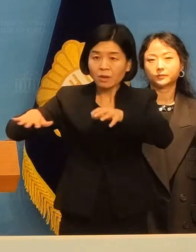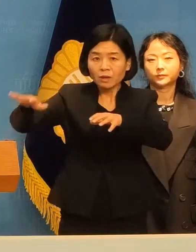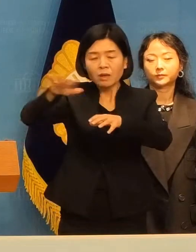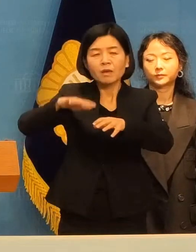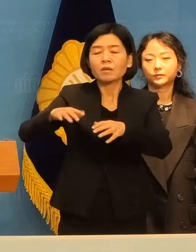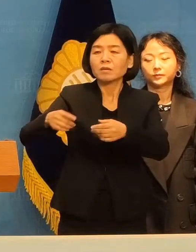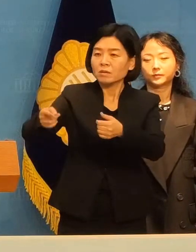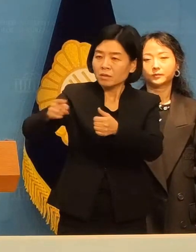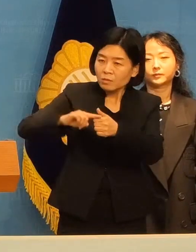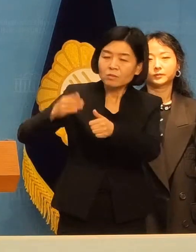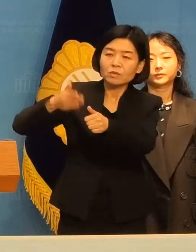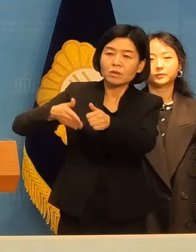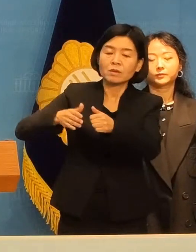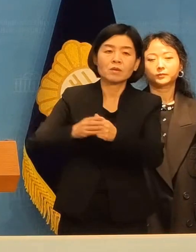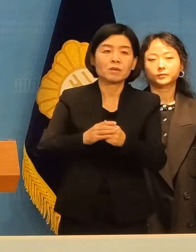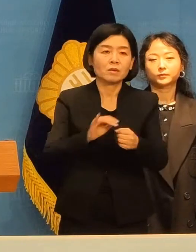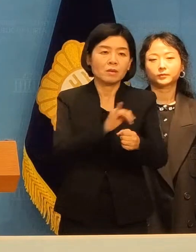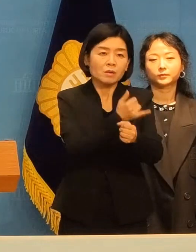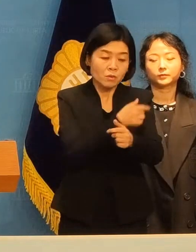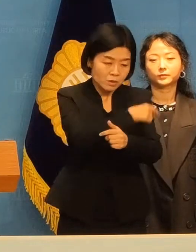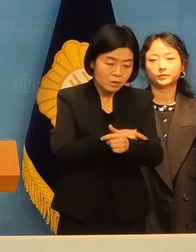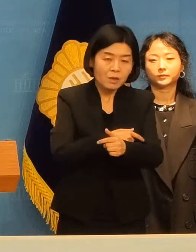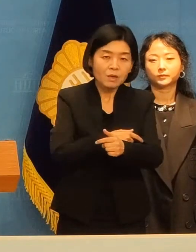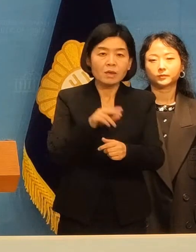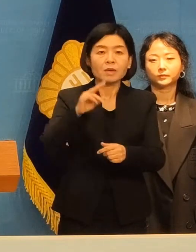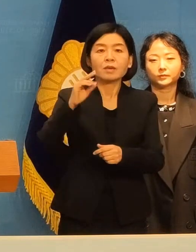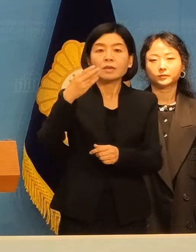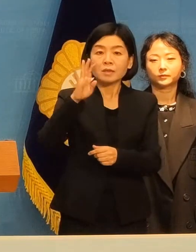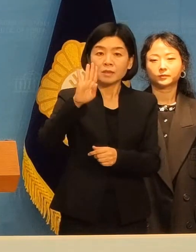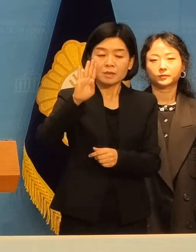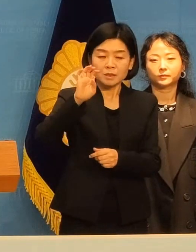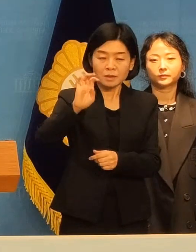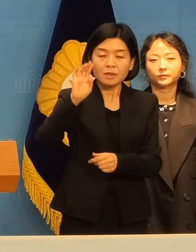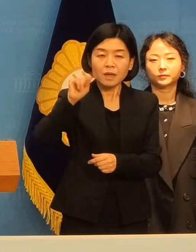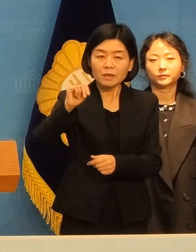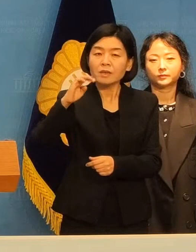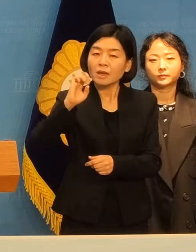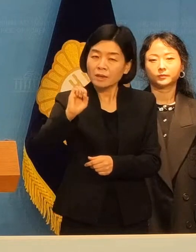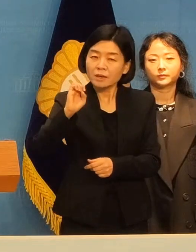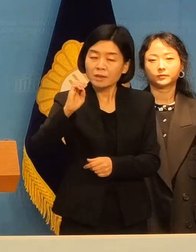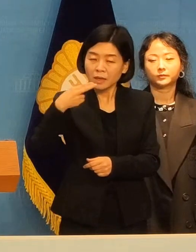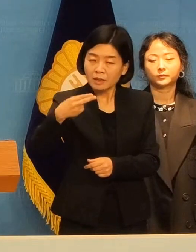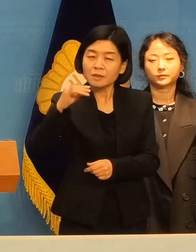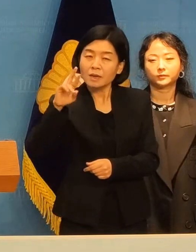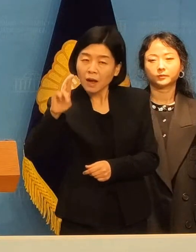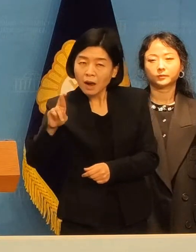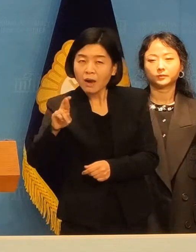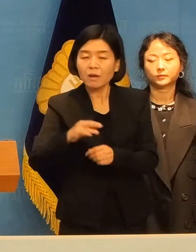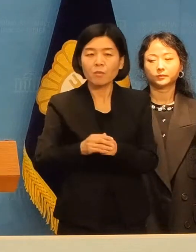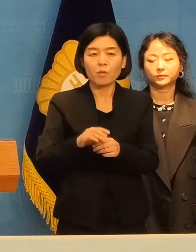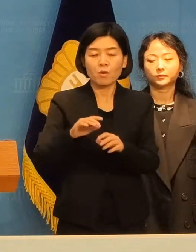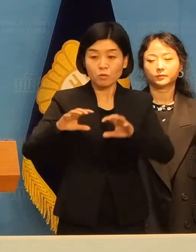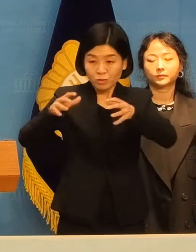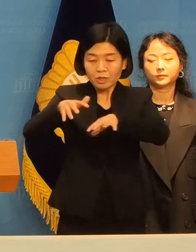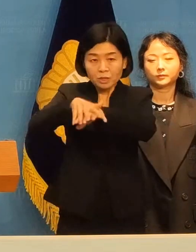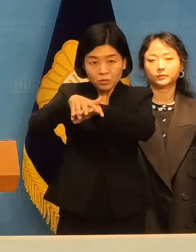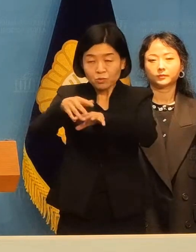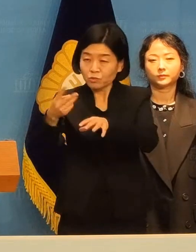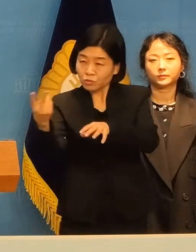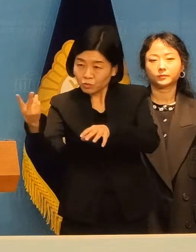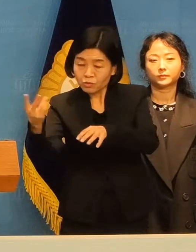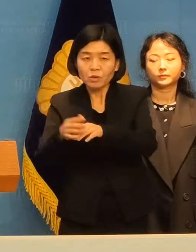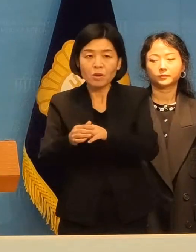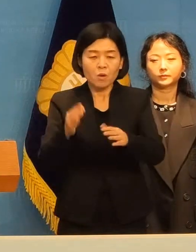요청합니다. 국제인권이사회, UNHCR, ICRC 등 국제기구가 이 사안을 공식